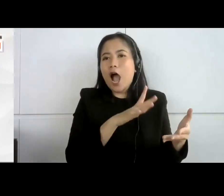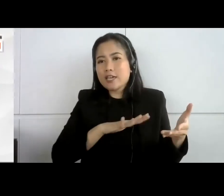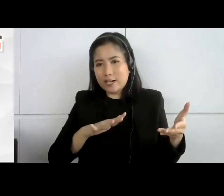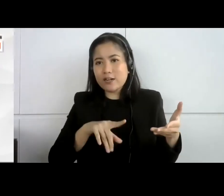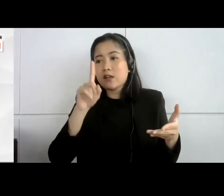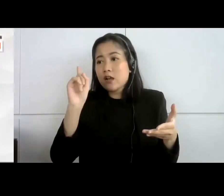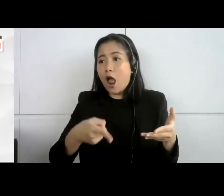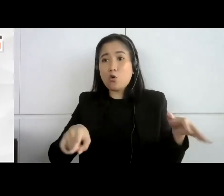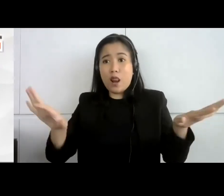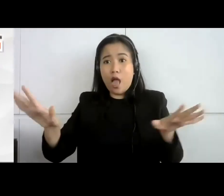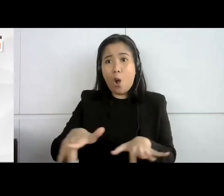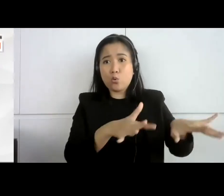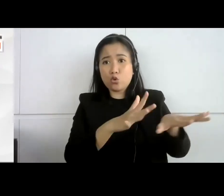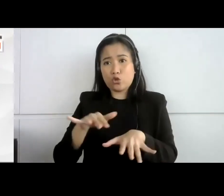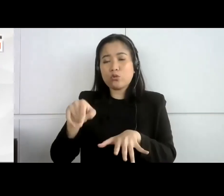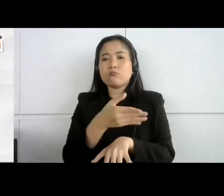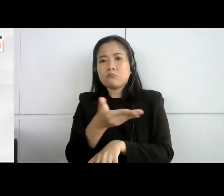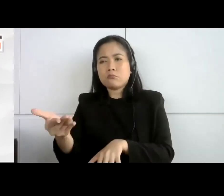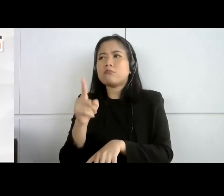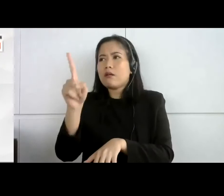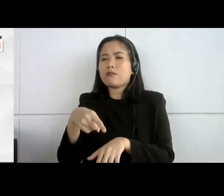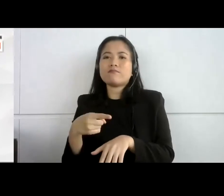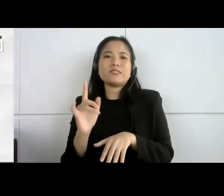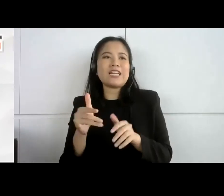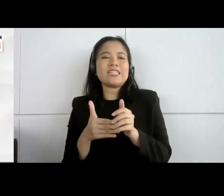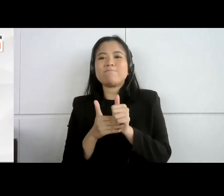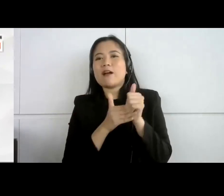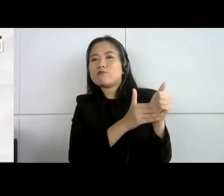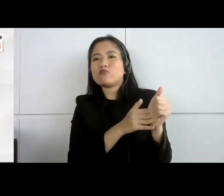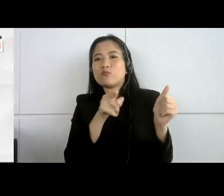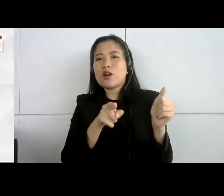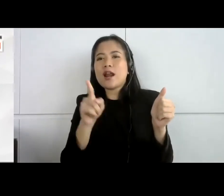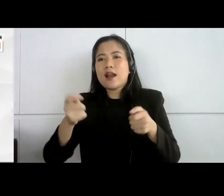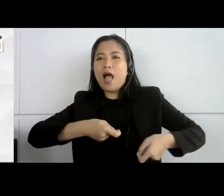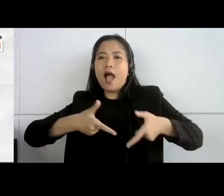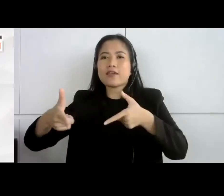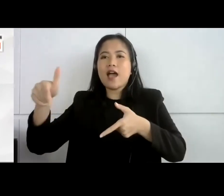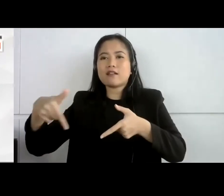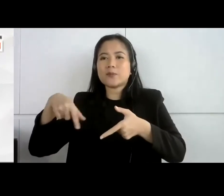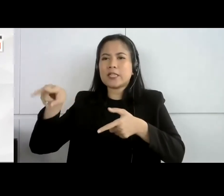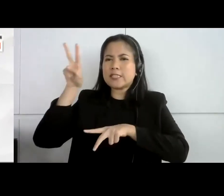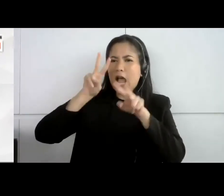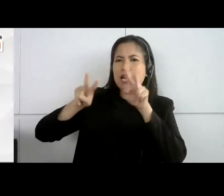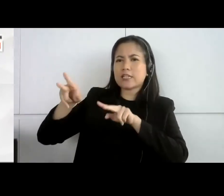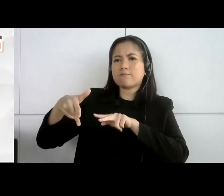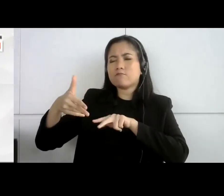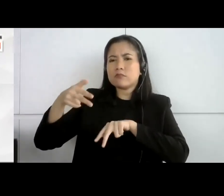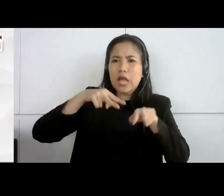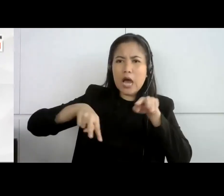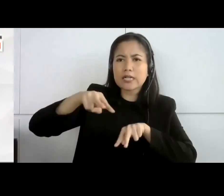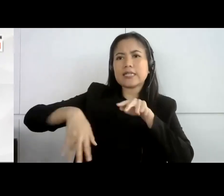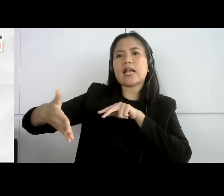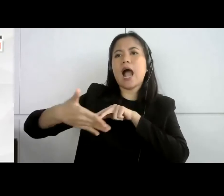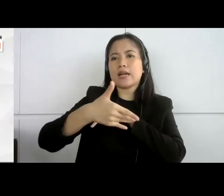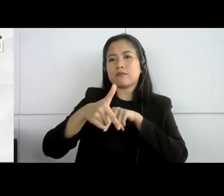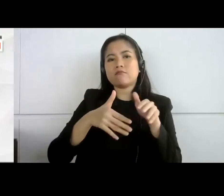laut, jadilah bersuara sebagai petunjuk arah bagi nelayan-nelayan yang sedang mencari ikan. Jika engkau